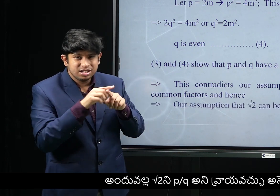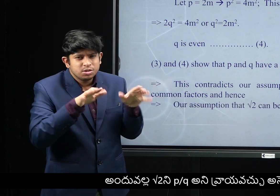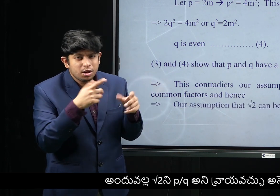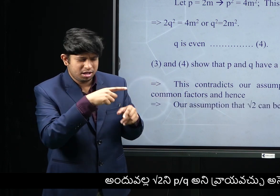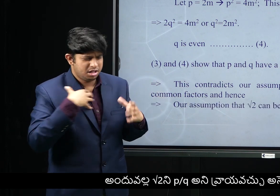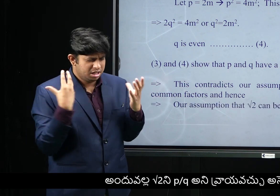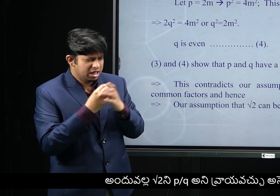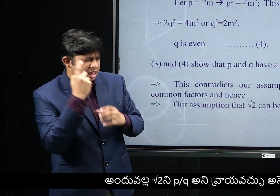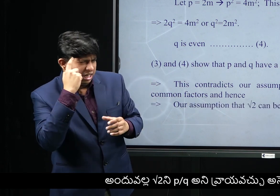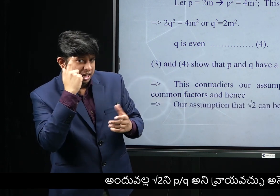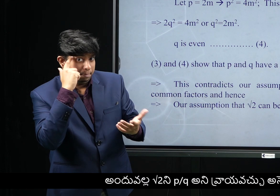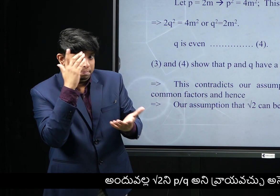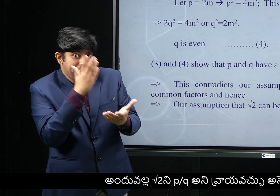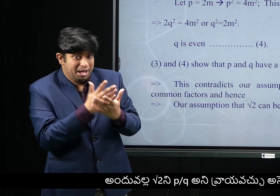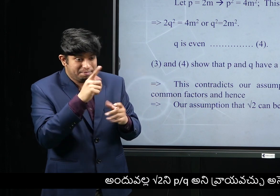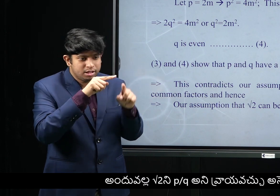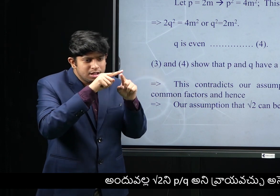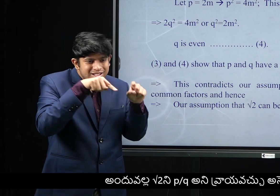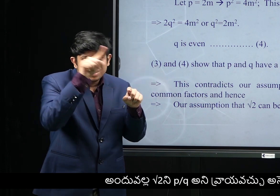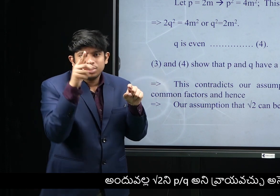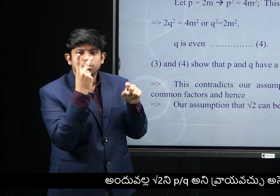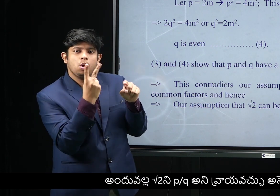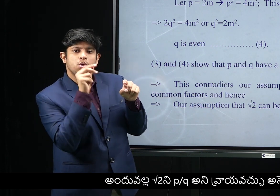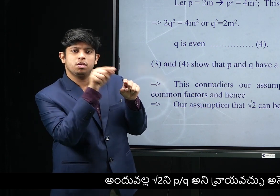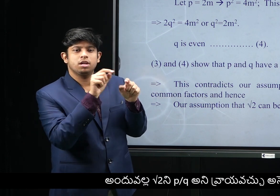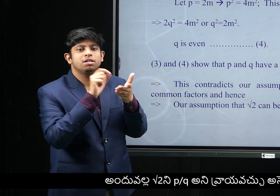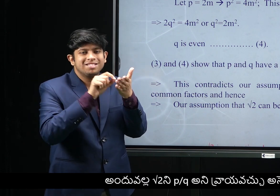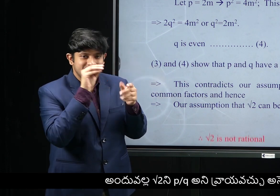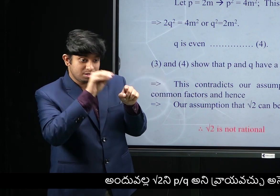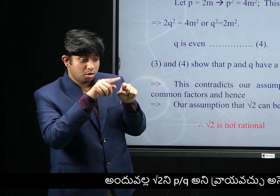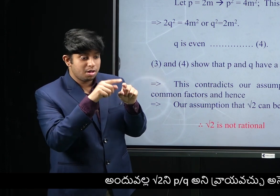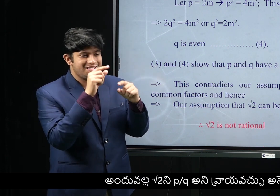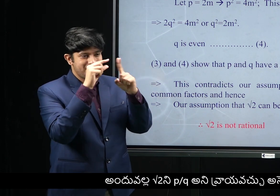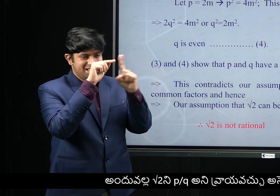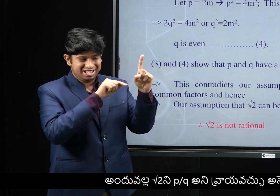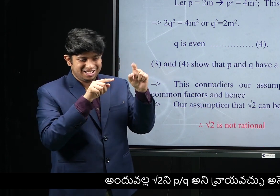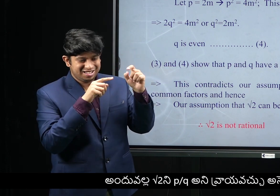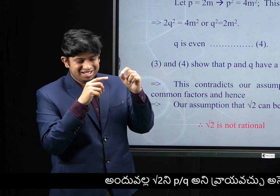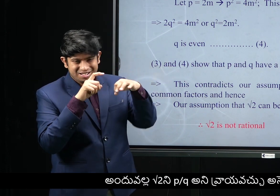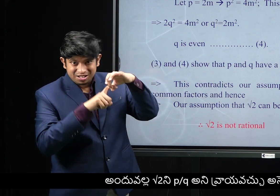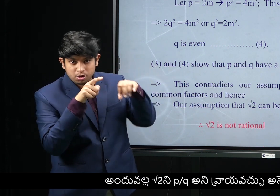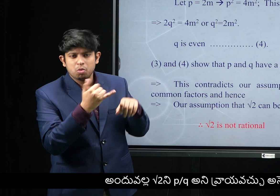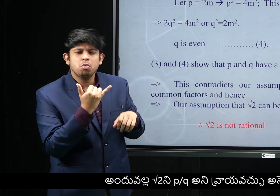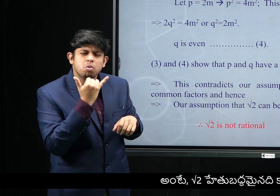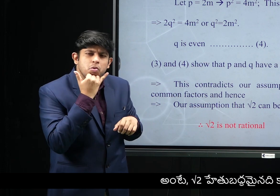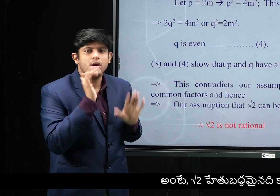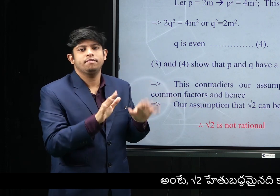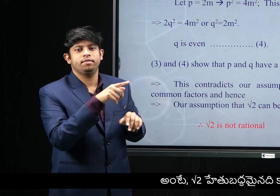అందువల్ల √2ని p/q అని రాయొచ్చు అనే మా ఊహ తప్పు. అంటే